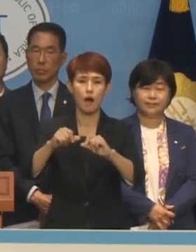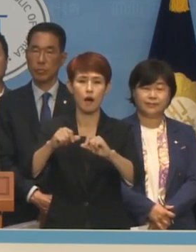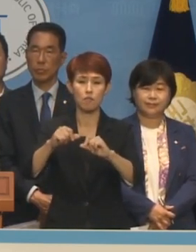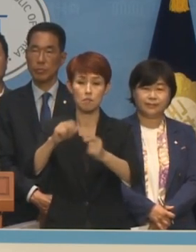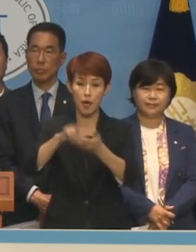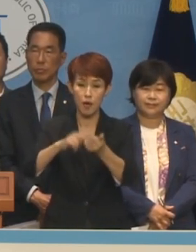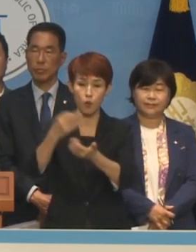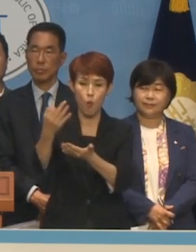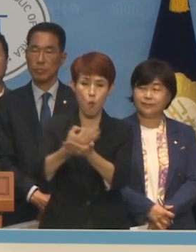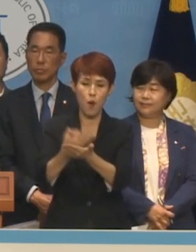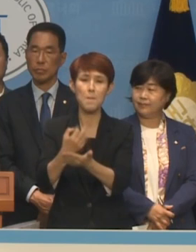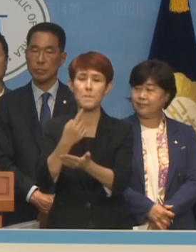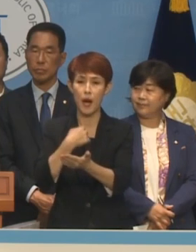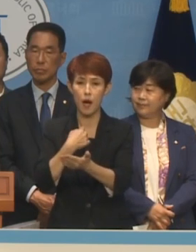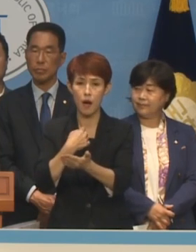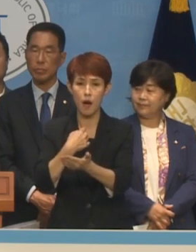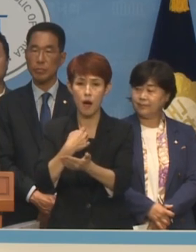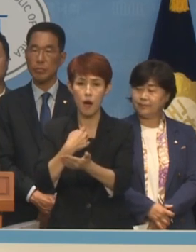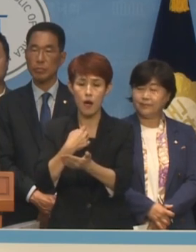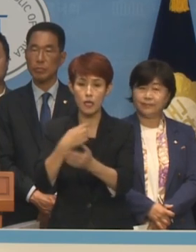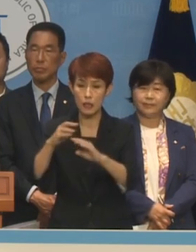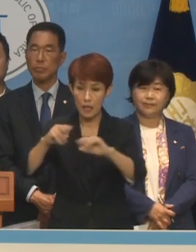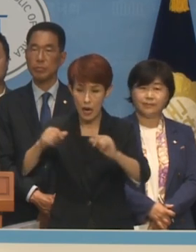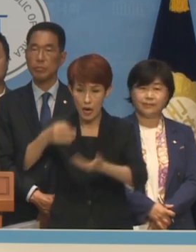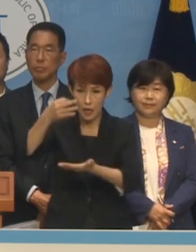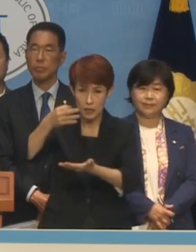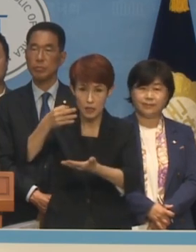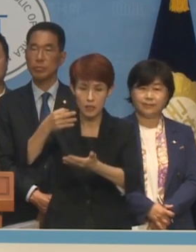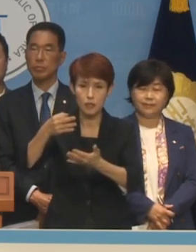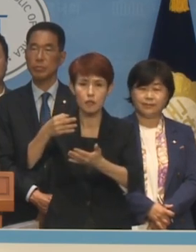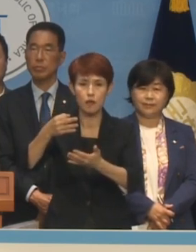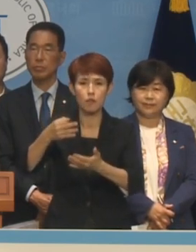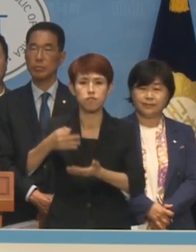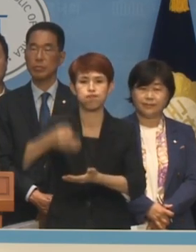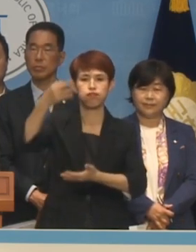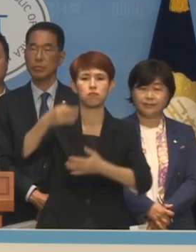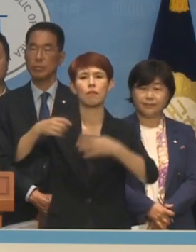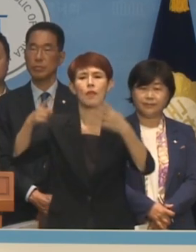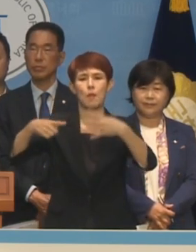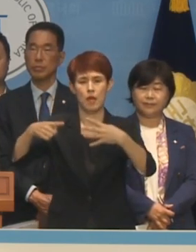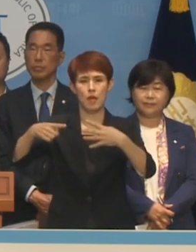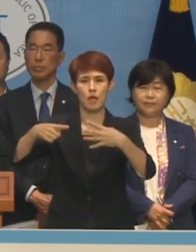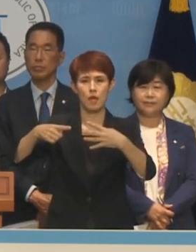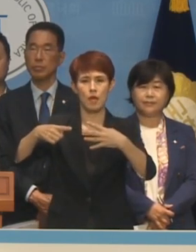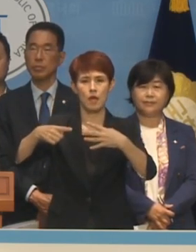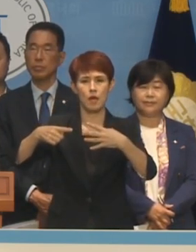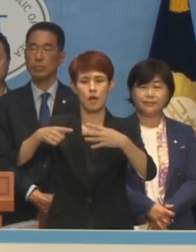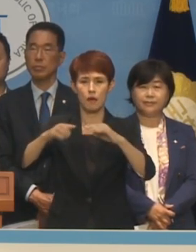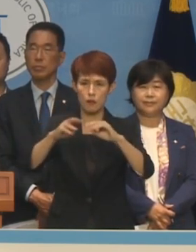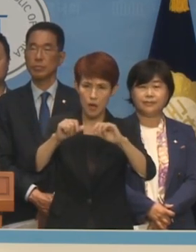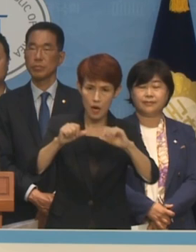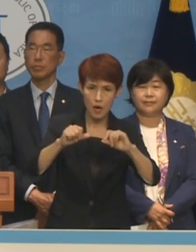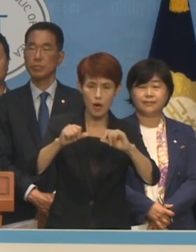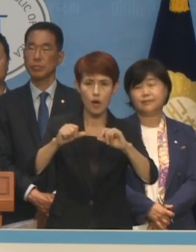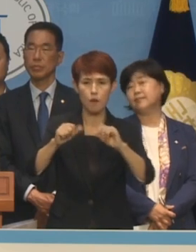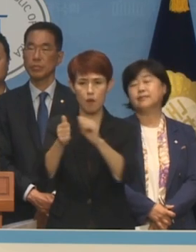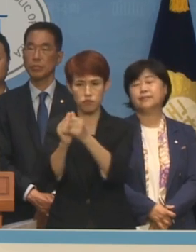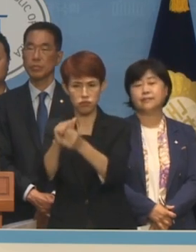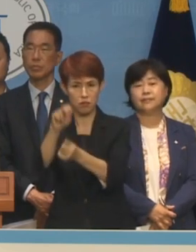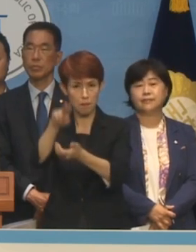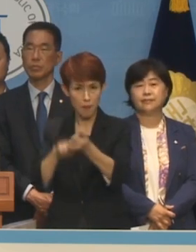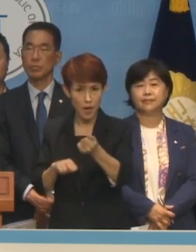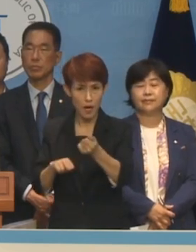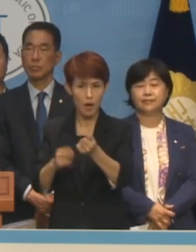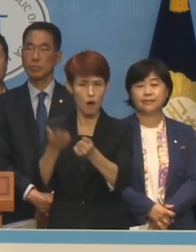적이 있습니다. 하지만 지금 그 부지의 가치는 4배 이상 상승했습니다. 이처럼 토지나 지분 매각은